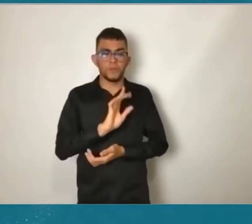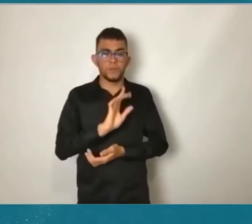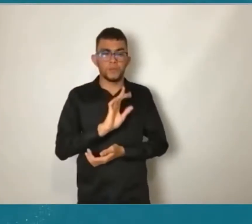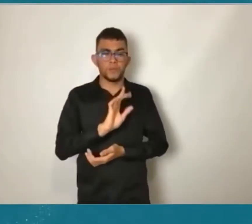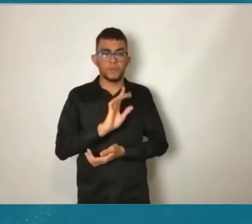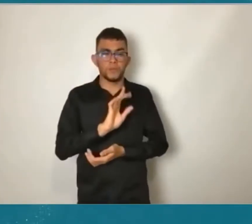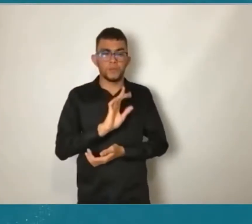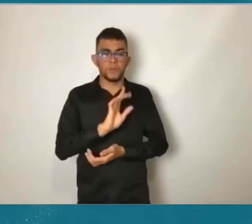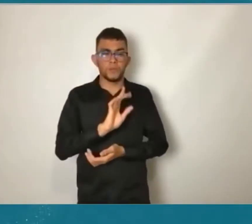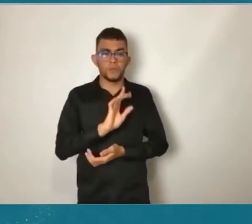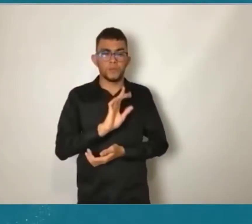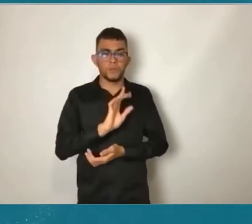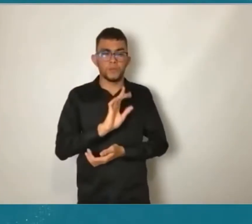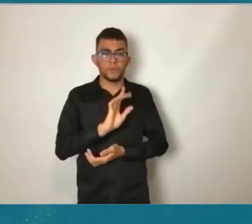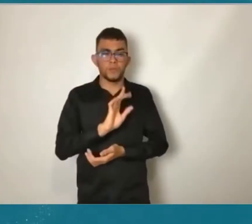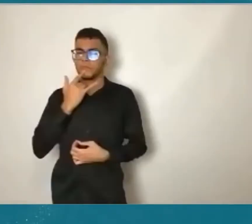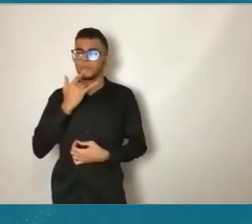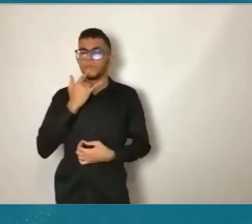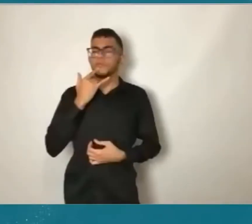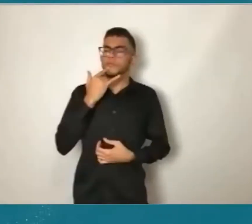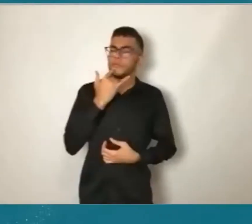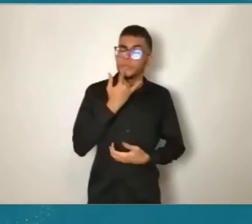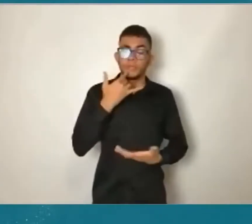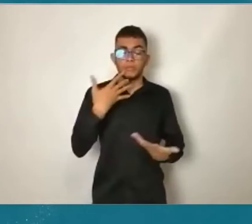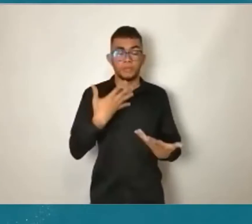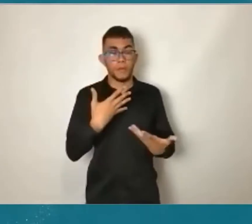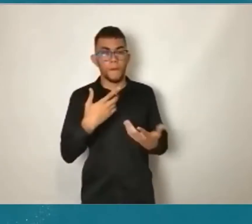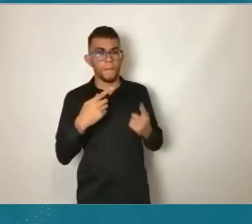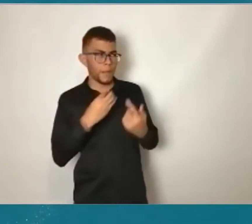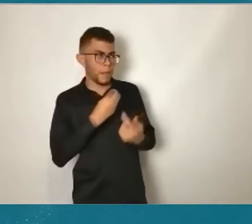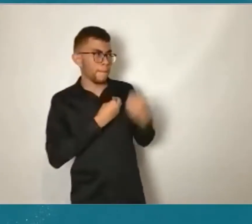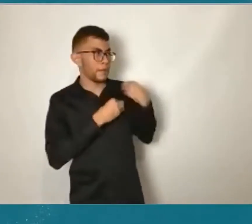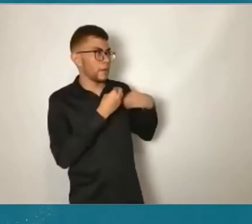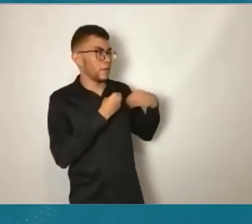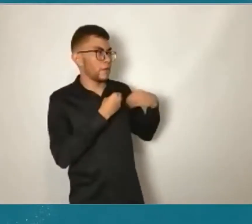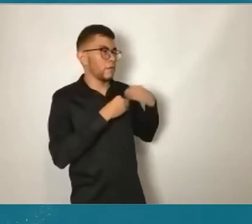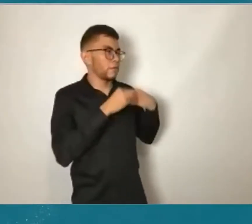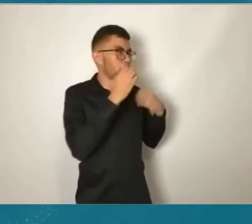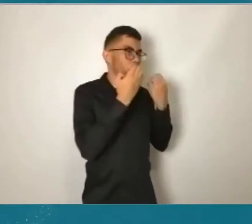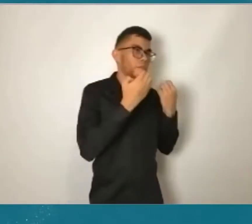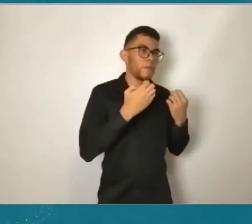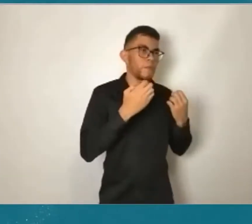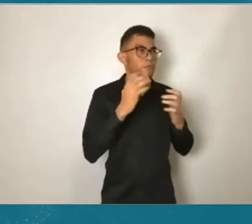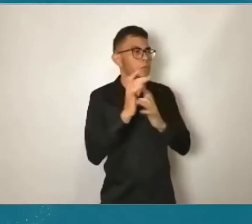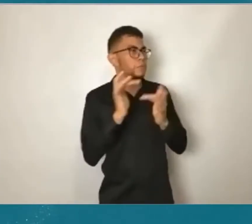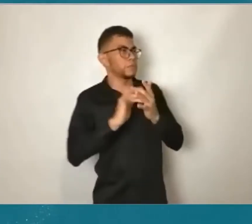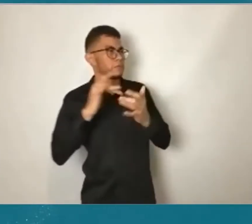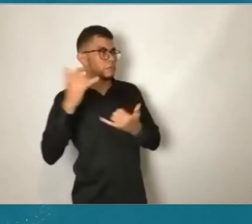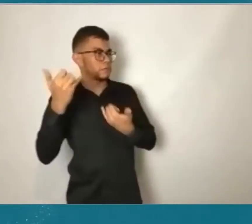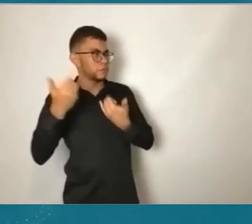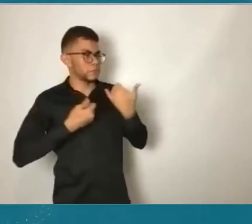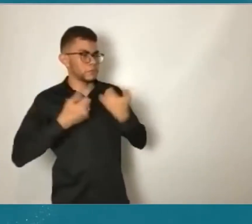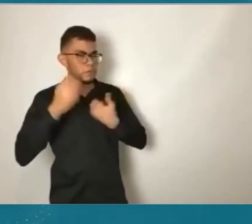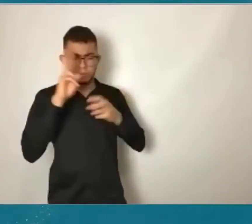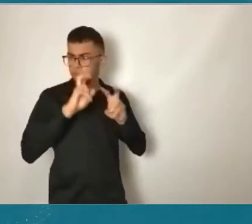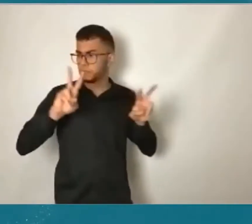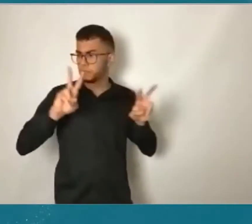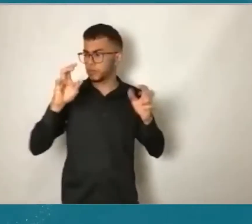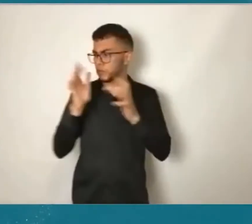que é a glória, né? Glória, e raspando os cabelos da vergonha, a força e também